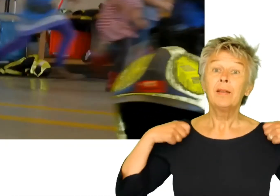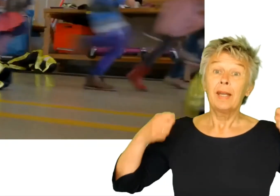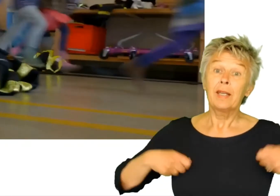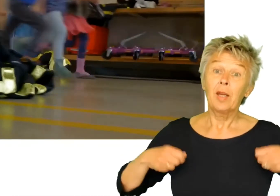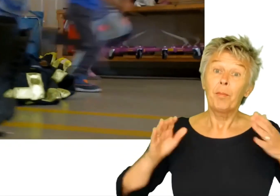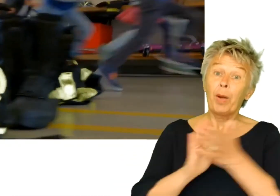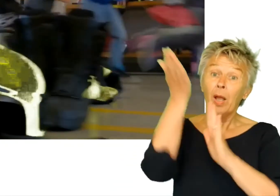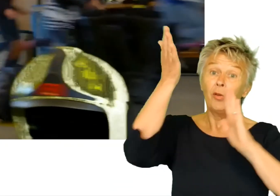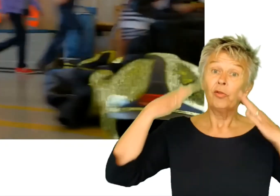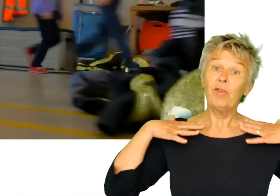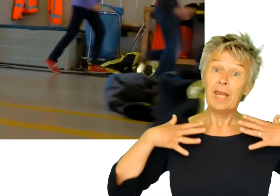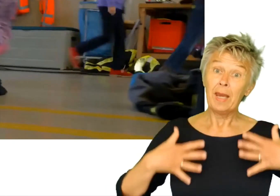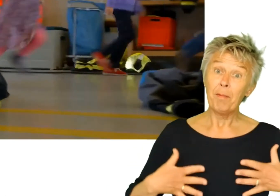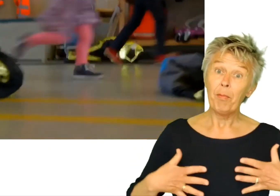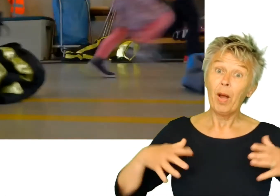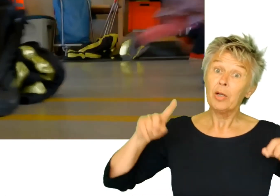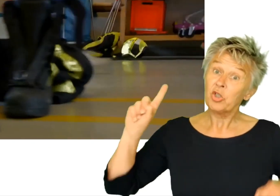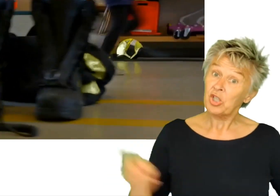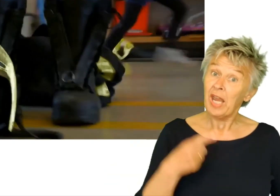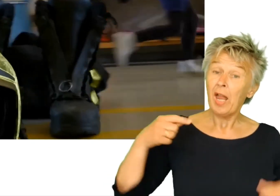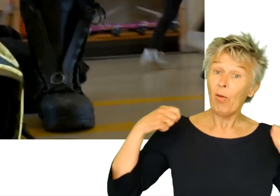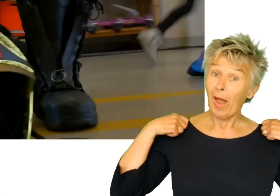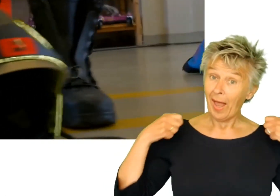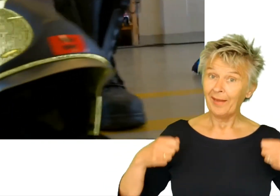Trek je brandweerpak snel aan.